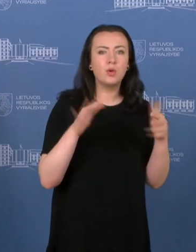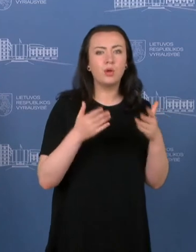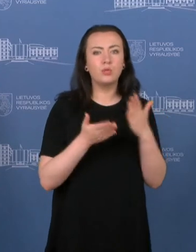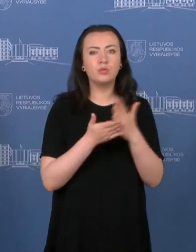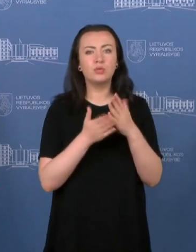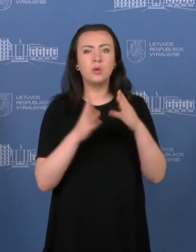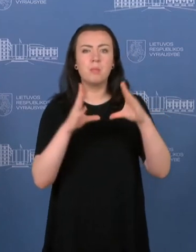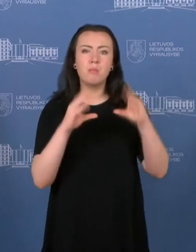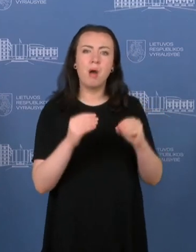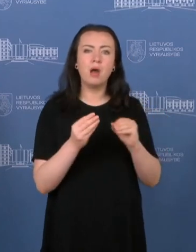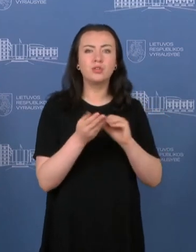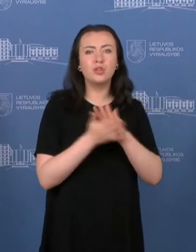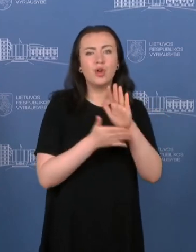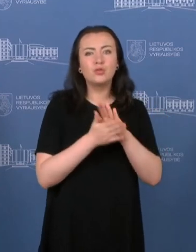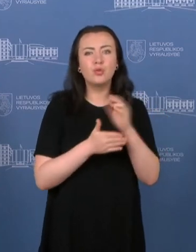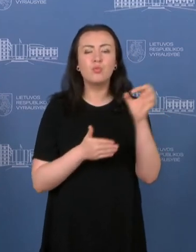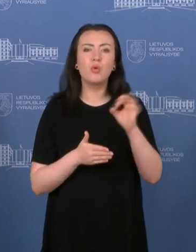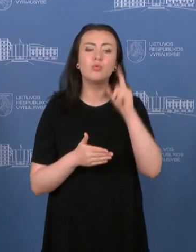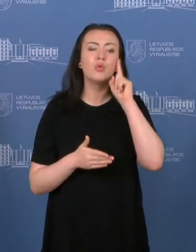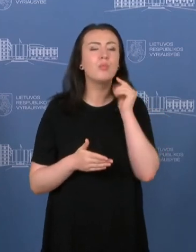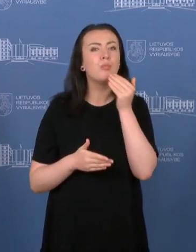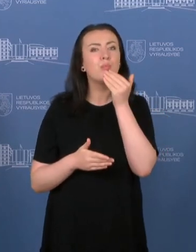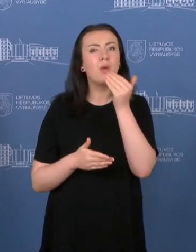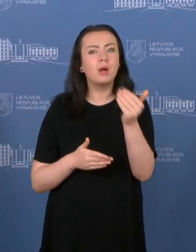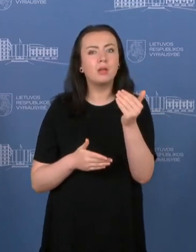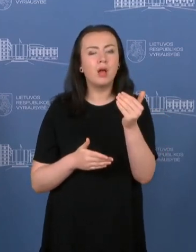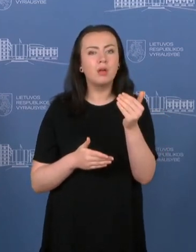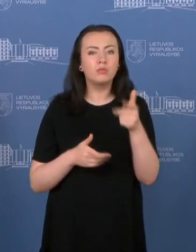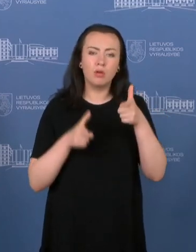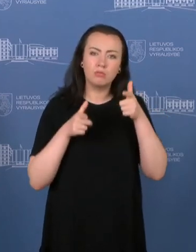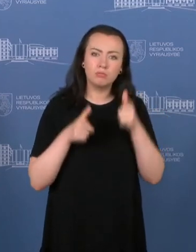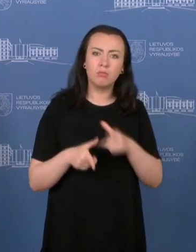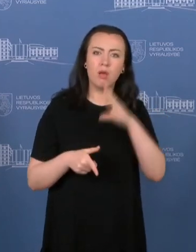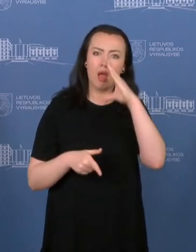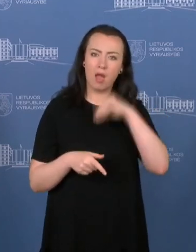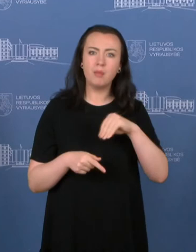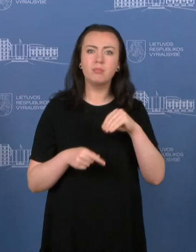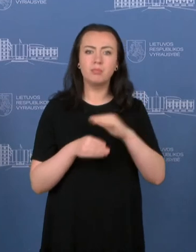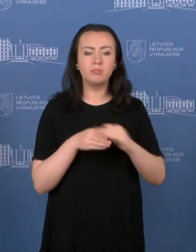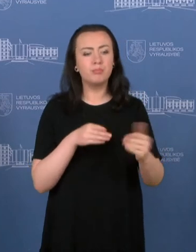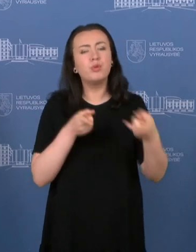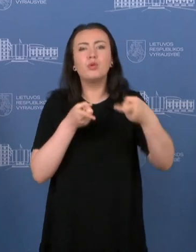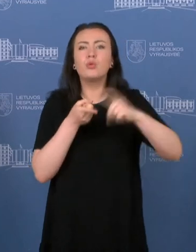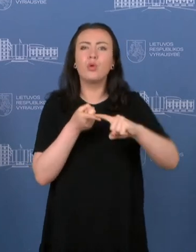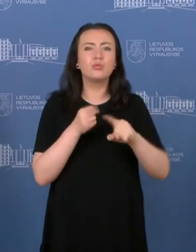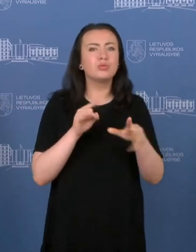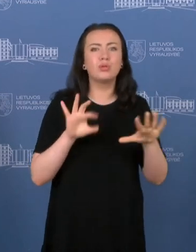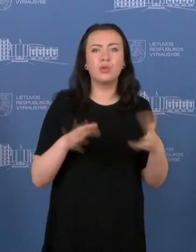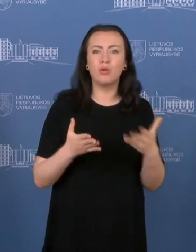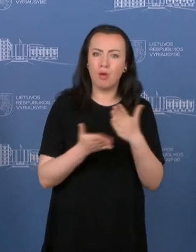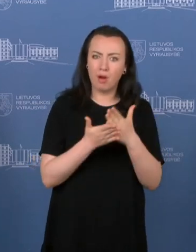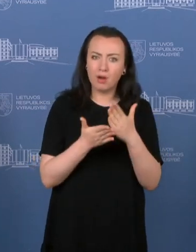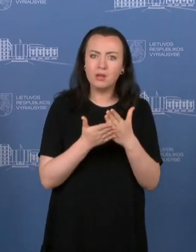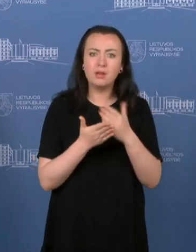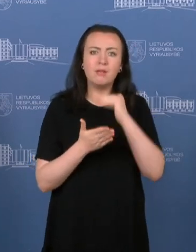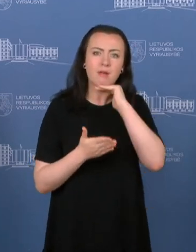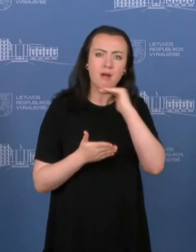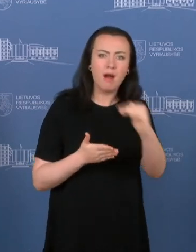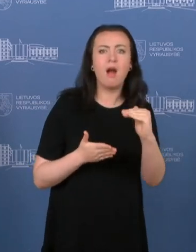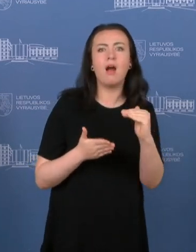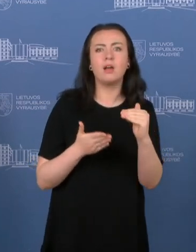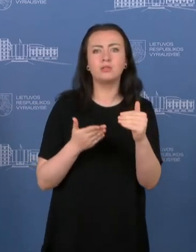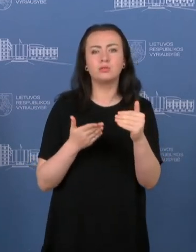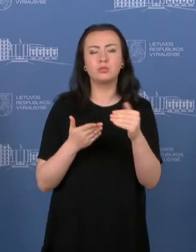dulkėtumo. Noriu paklausti tiesiog, kiek tai yra realu, ar yra, nežinau, nuo ko tai priklauso, ar yra kažkokie konkretūs kriterijai,